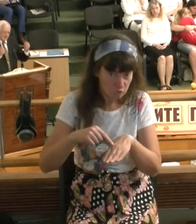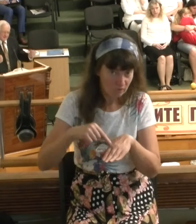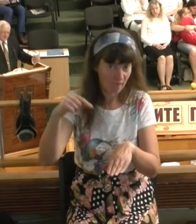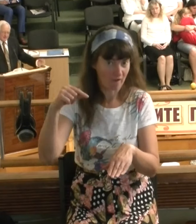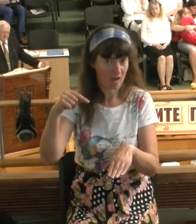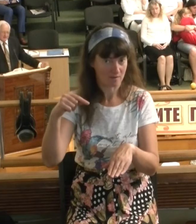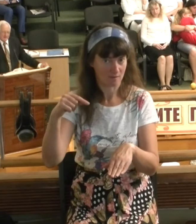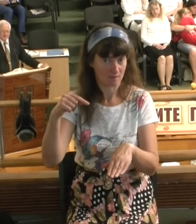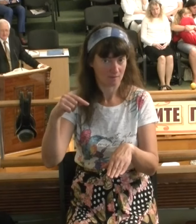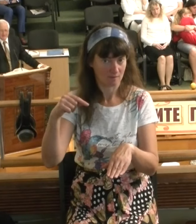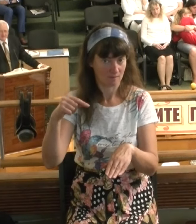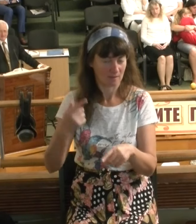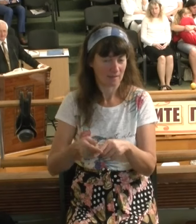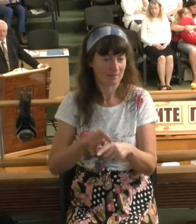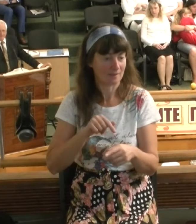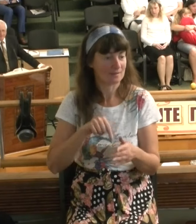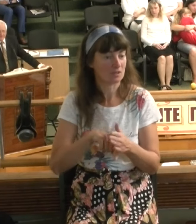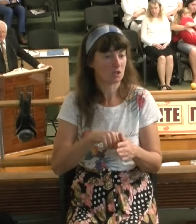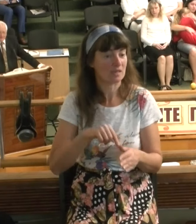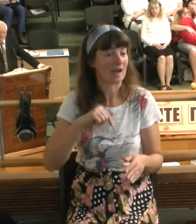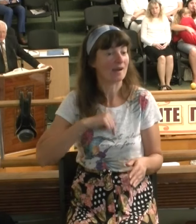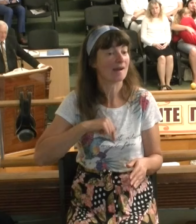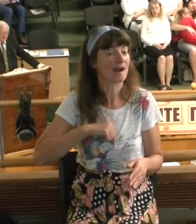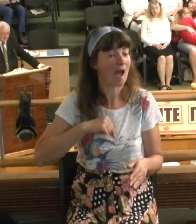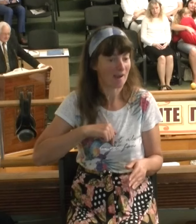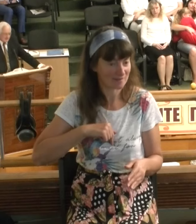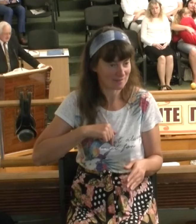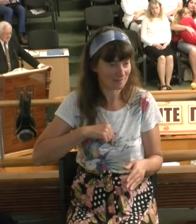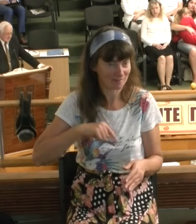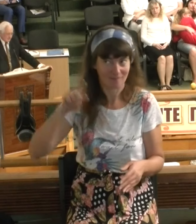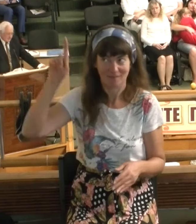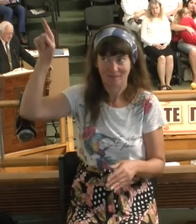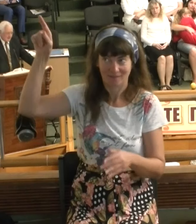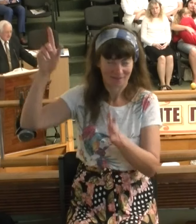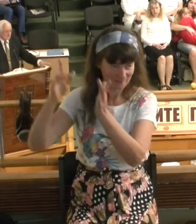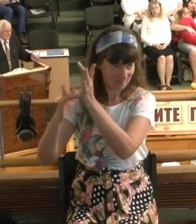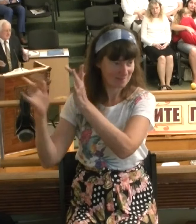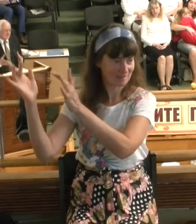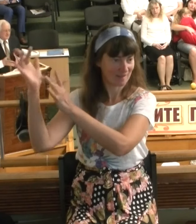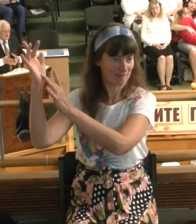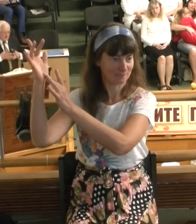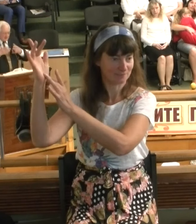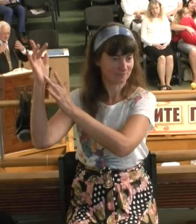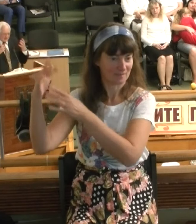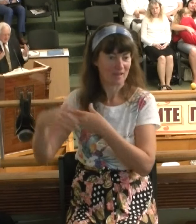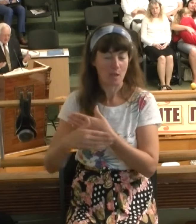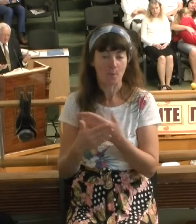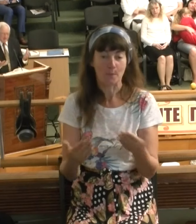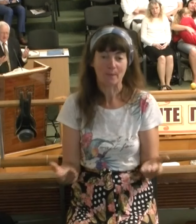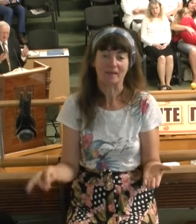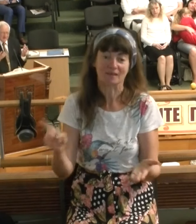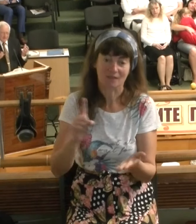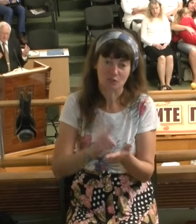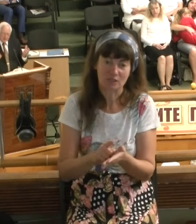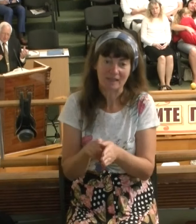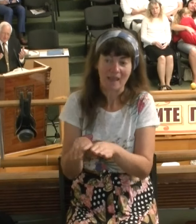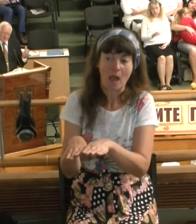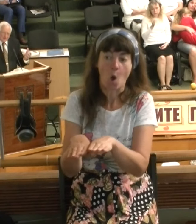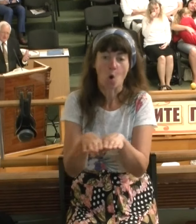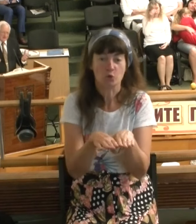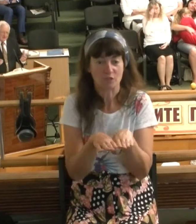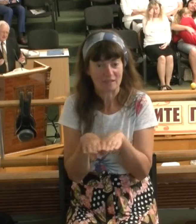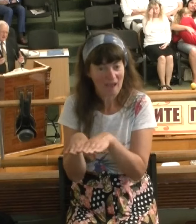же чувствования, какие и во Христе Иисусе. То есть мы должны одинаково, в